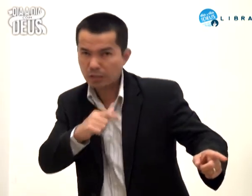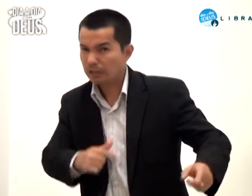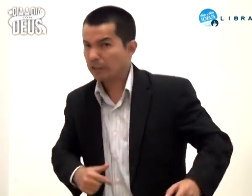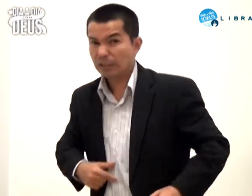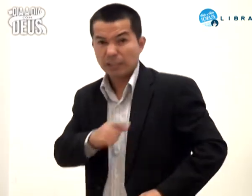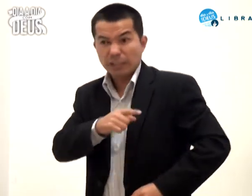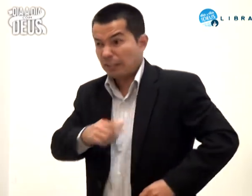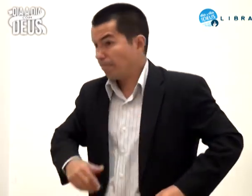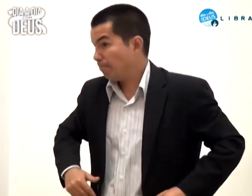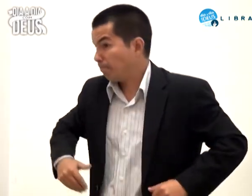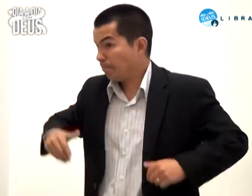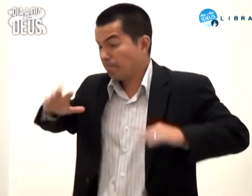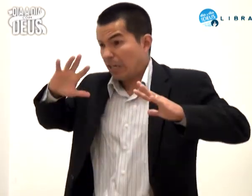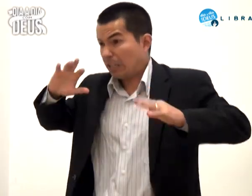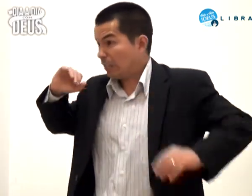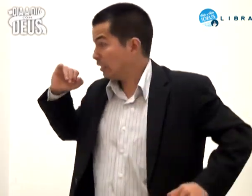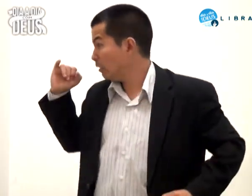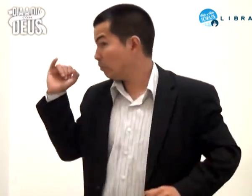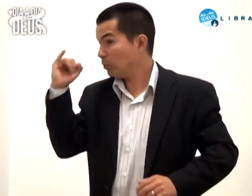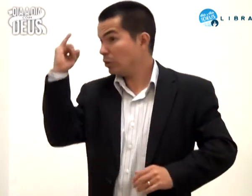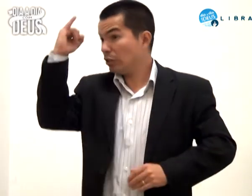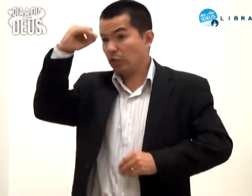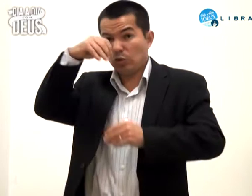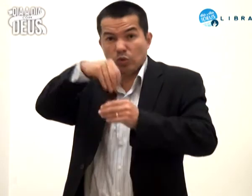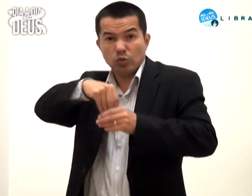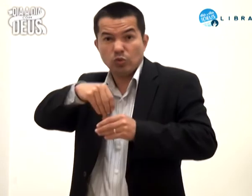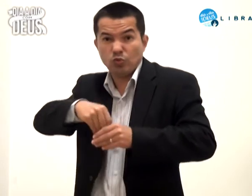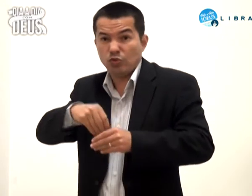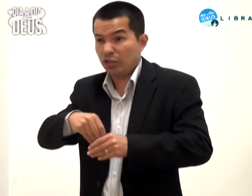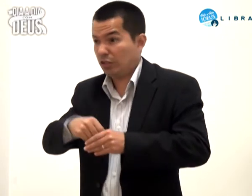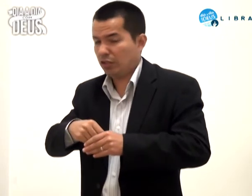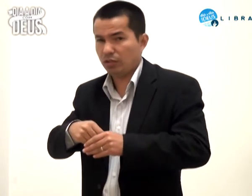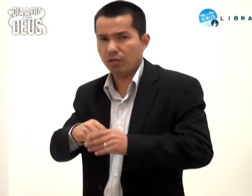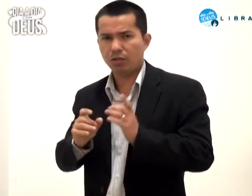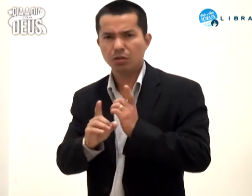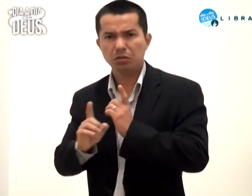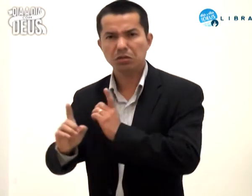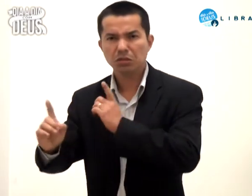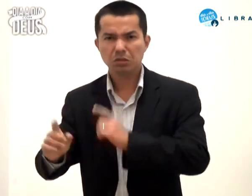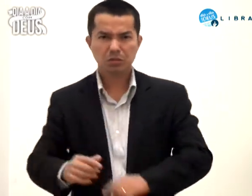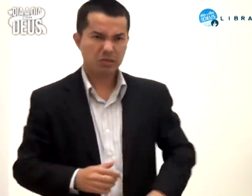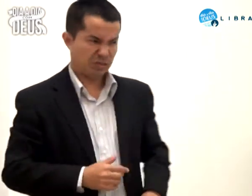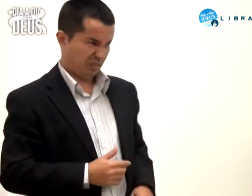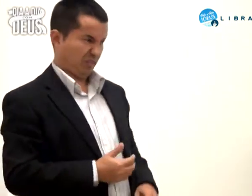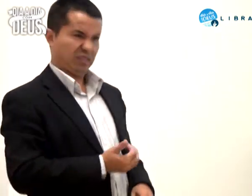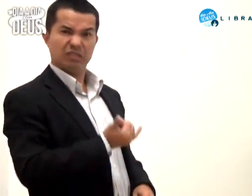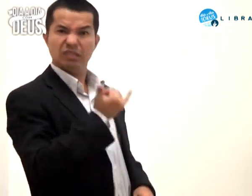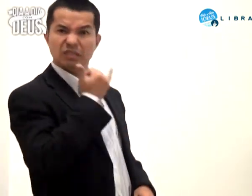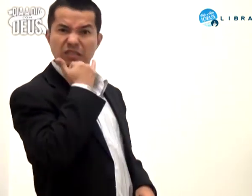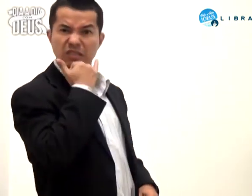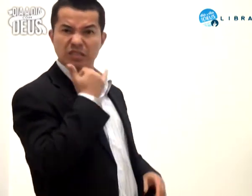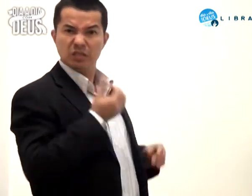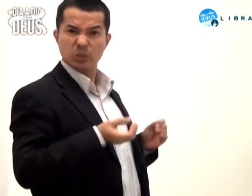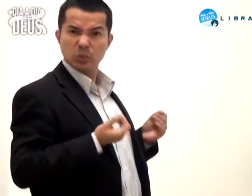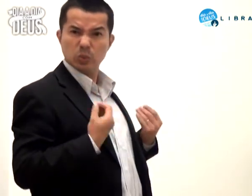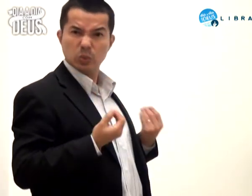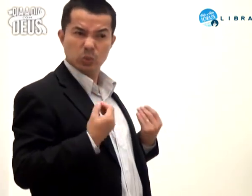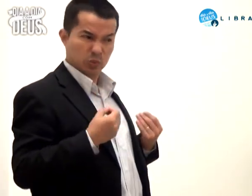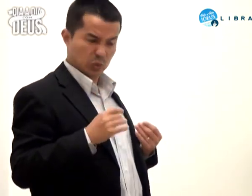foi aquela pessoa que deu a maior de todas as ofertas de todo mundo aqui. E